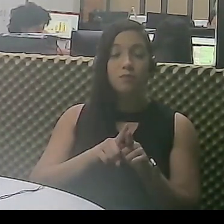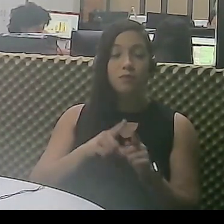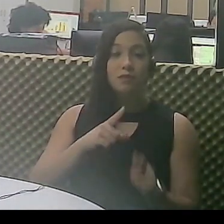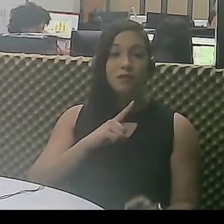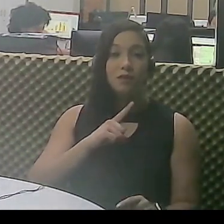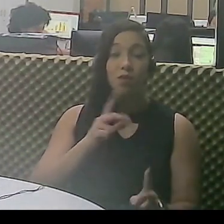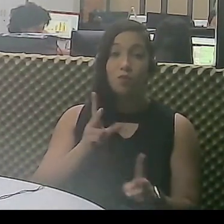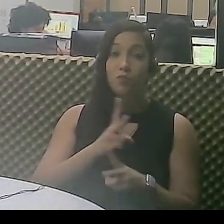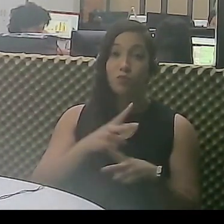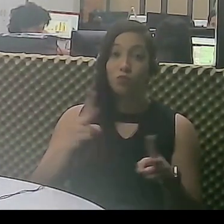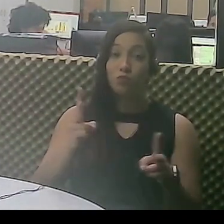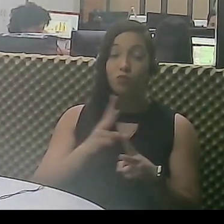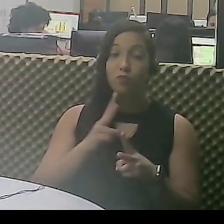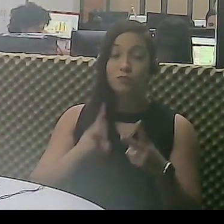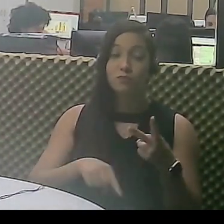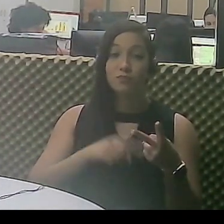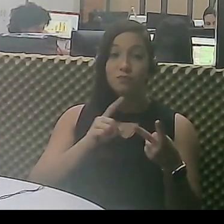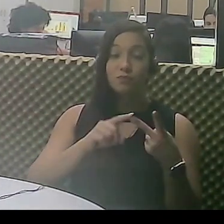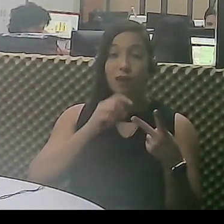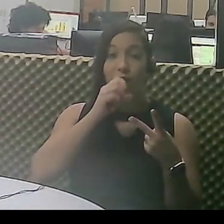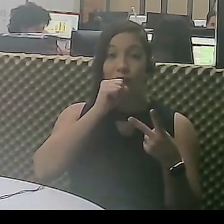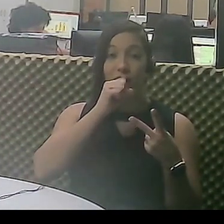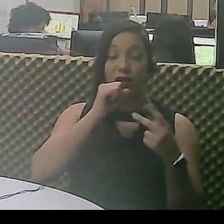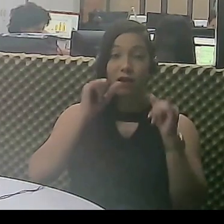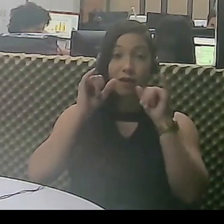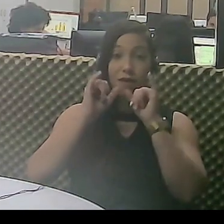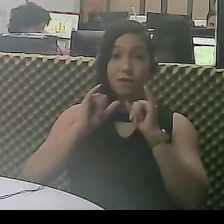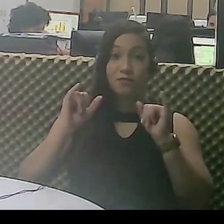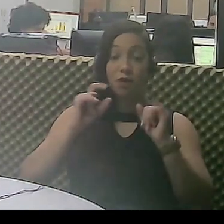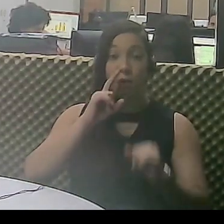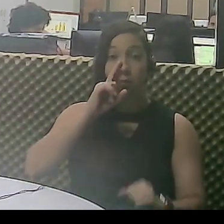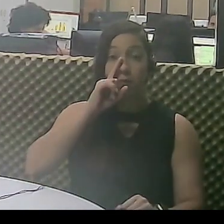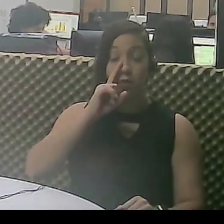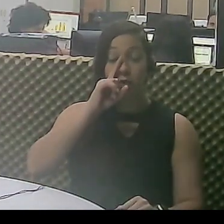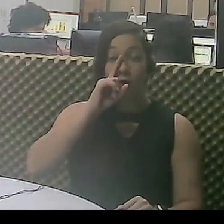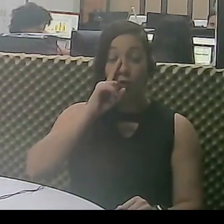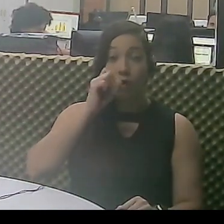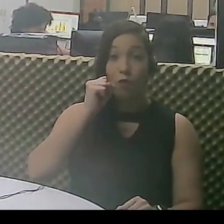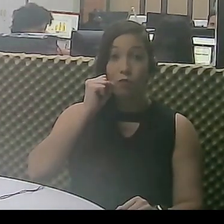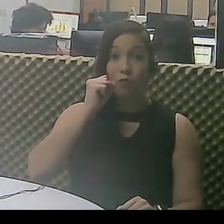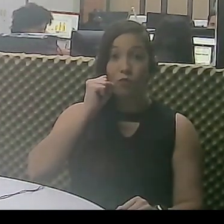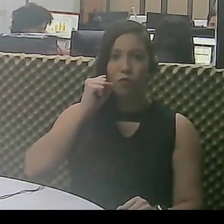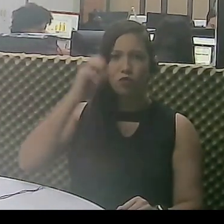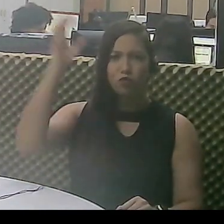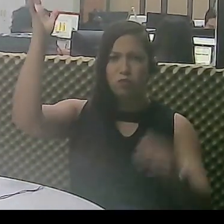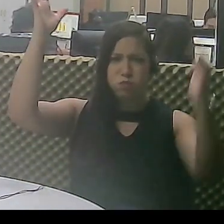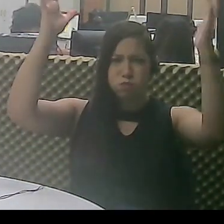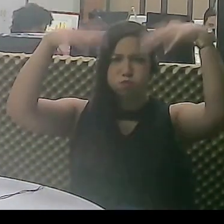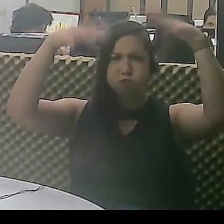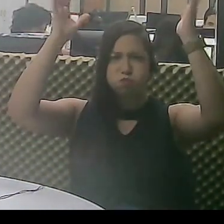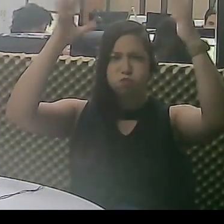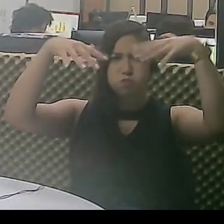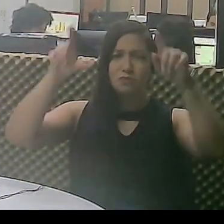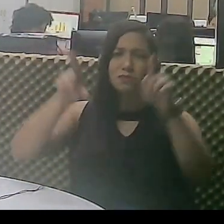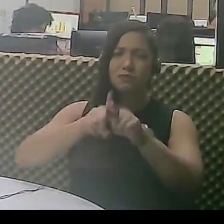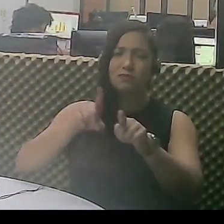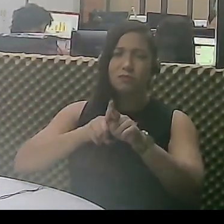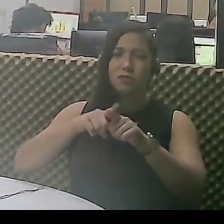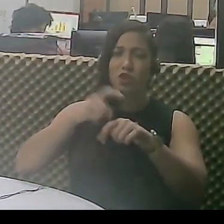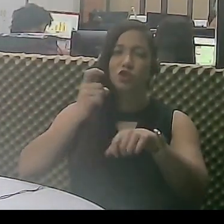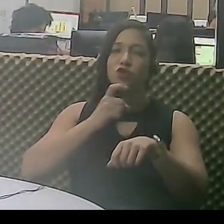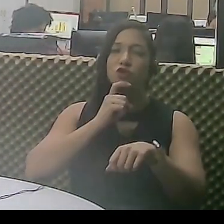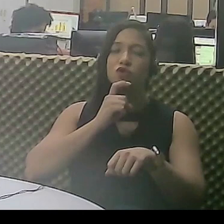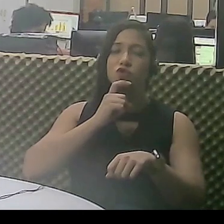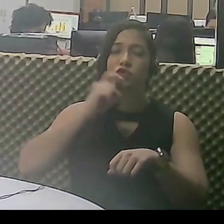acompanhada por ventos. O laranja alerta para risco alto de chuvas intensas, com possibilidade de granizo